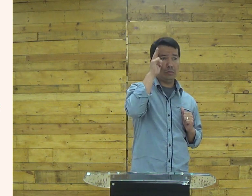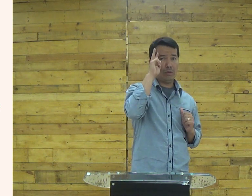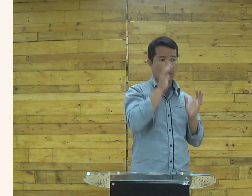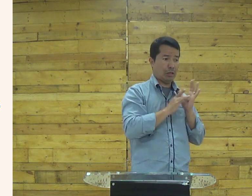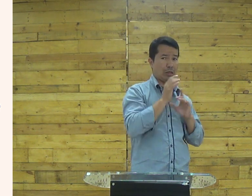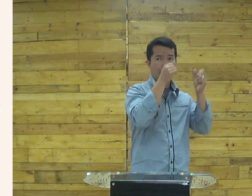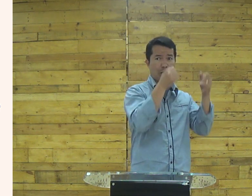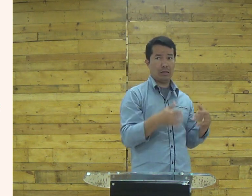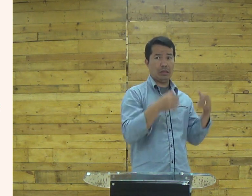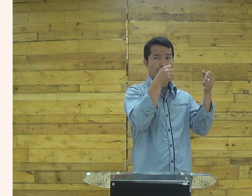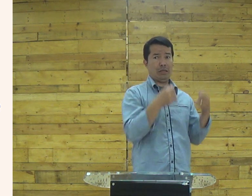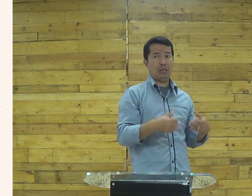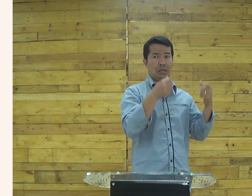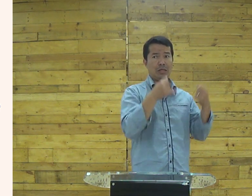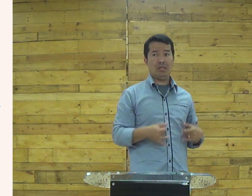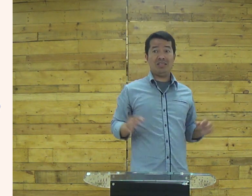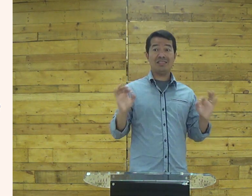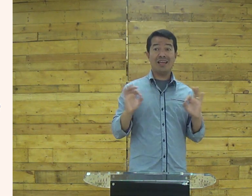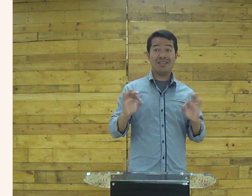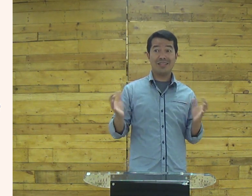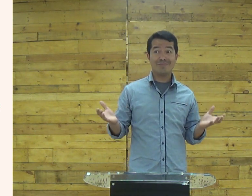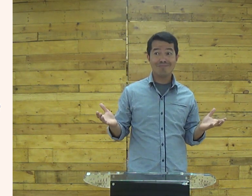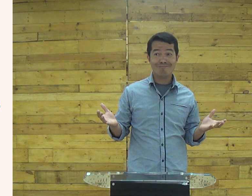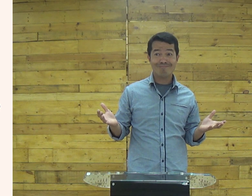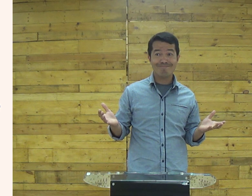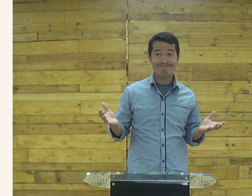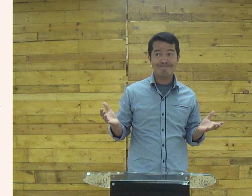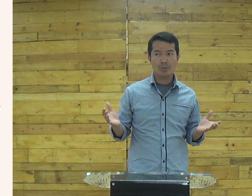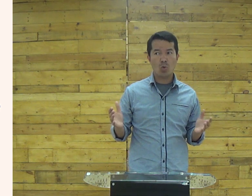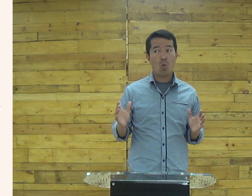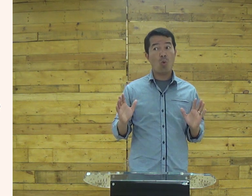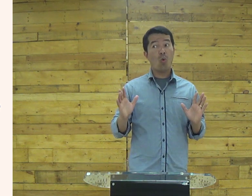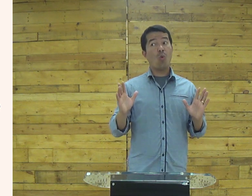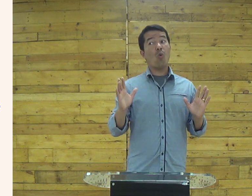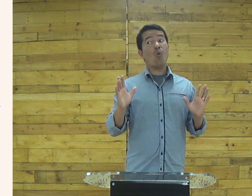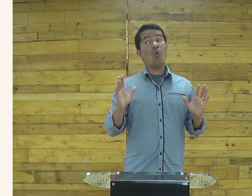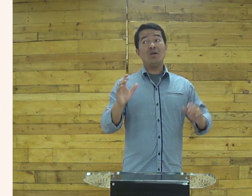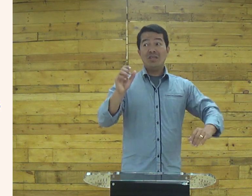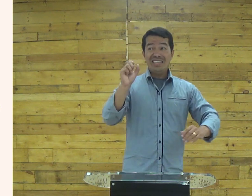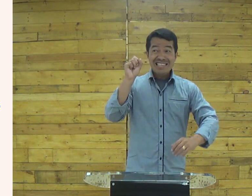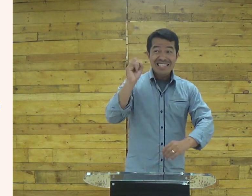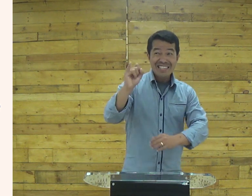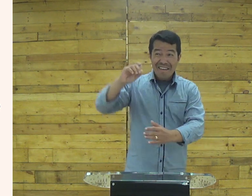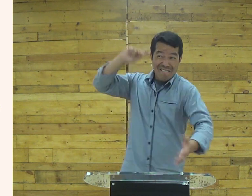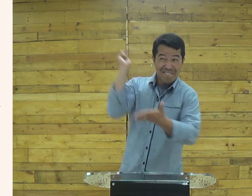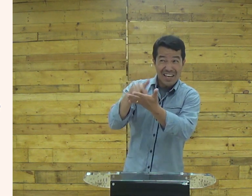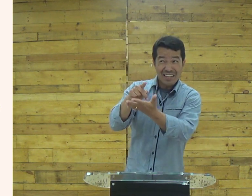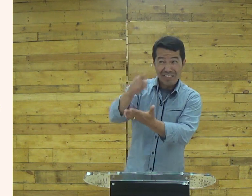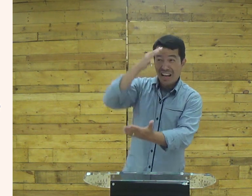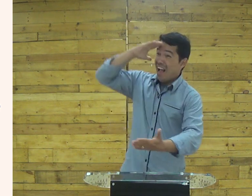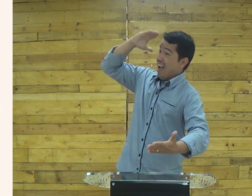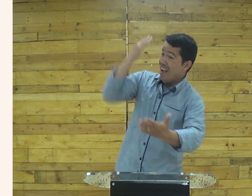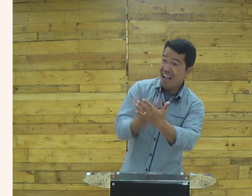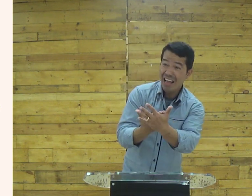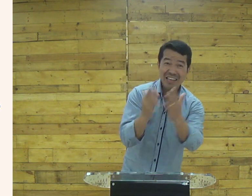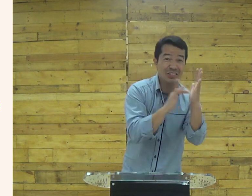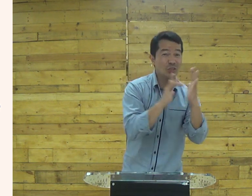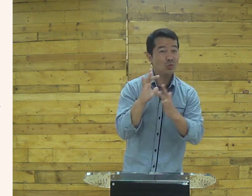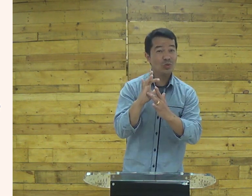parado e esperando? Não tem falado do evangelho? Se você